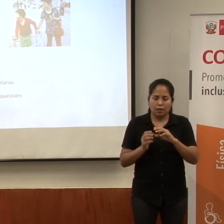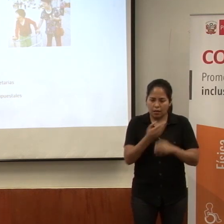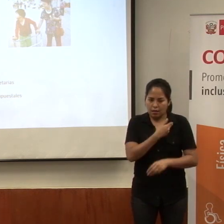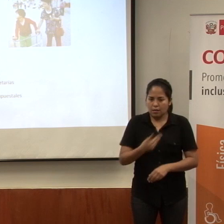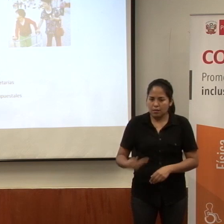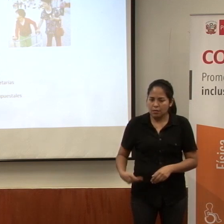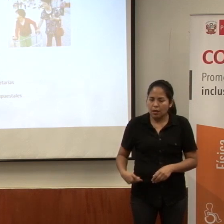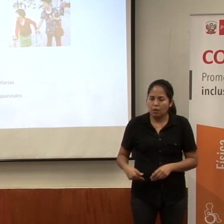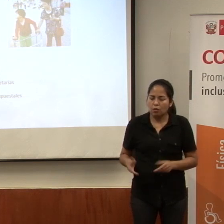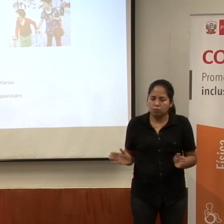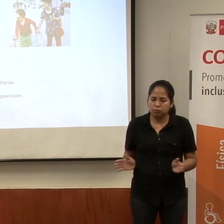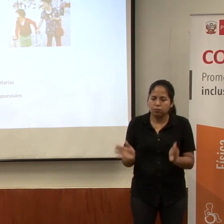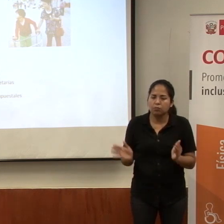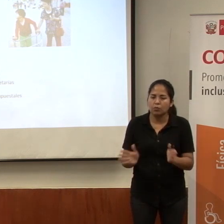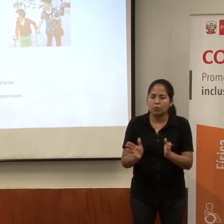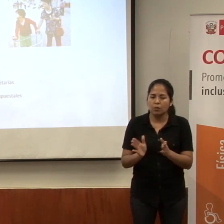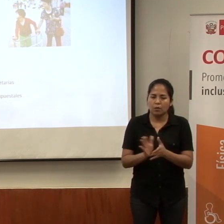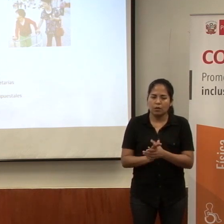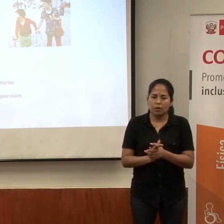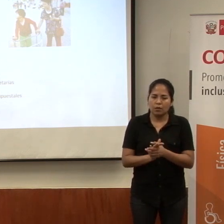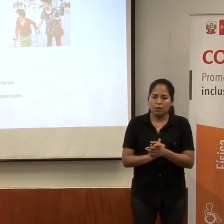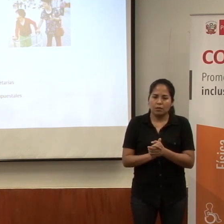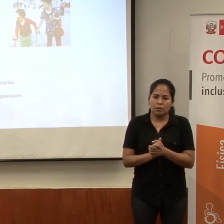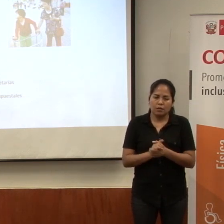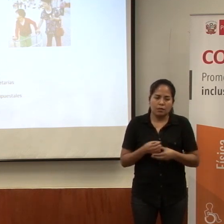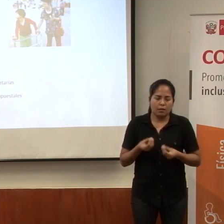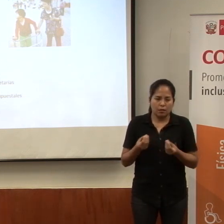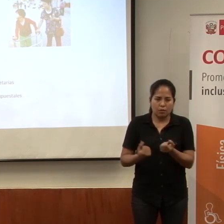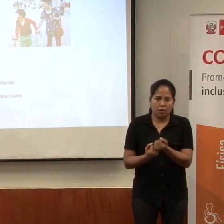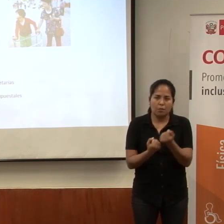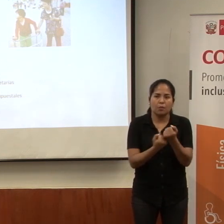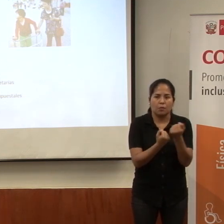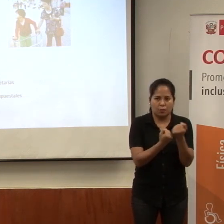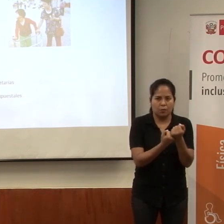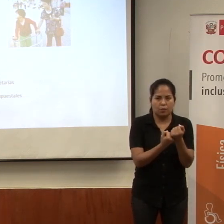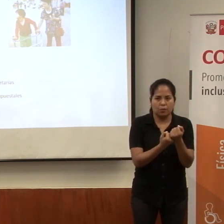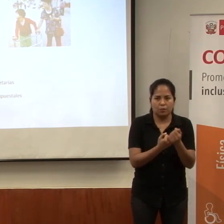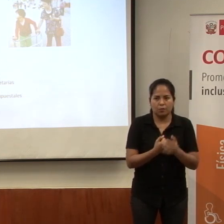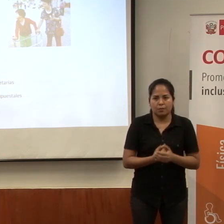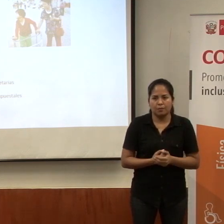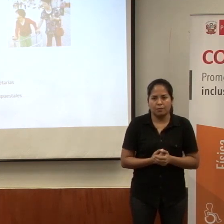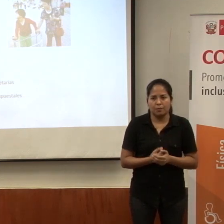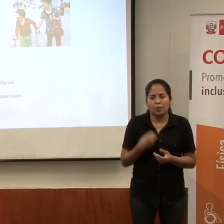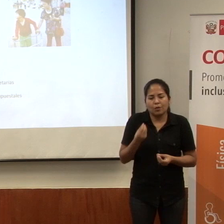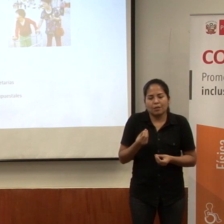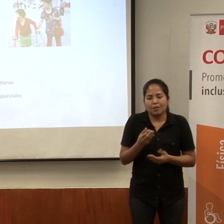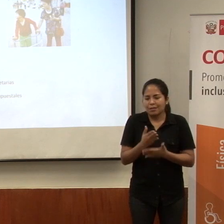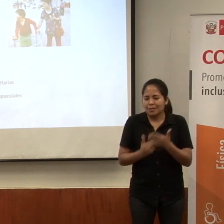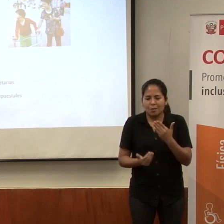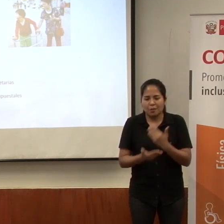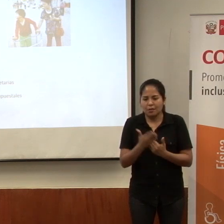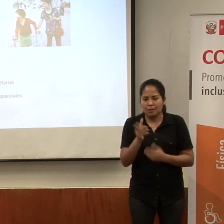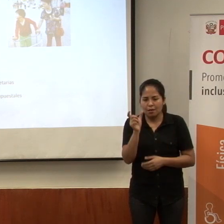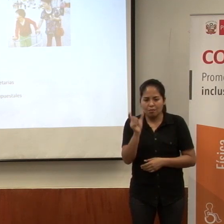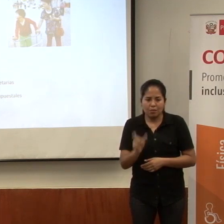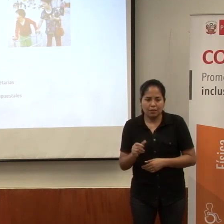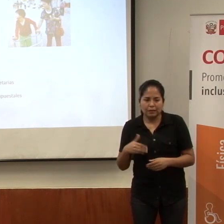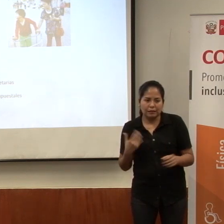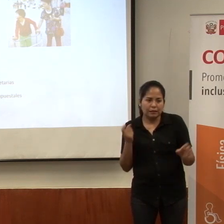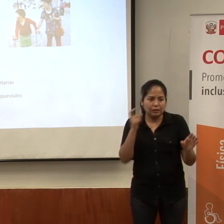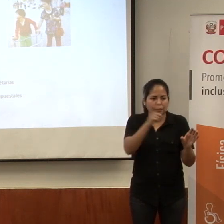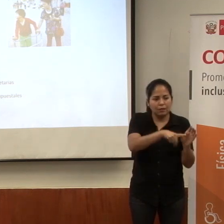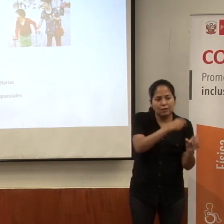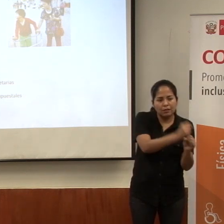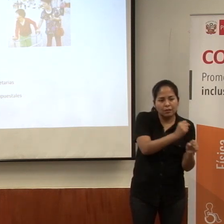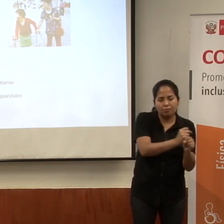significa el no poder producir por tener la discapacidad. Y no todo el mundo puede insertarse en el mercado laboral. O los mayores